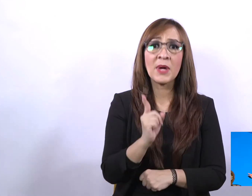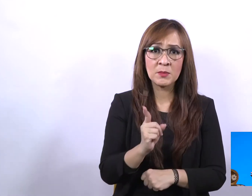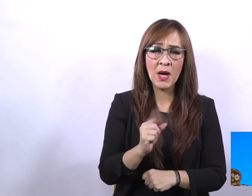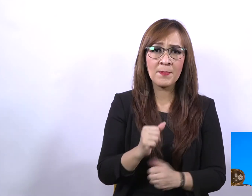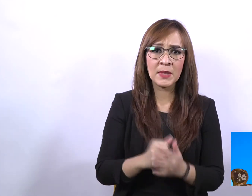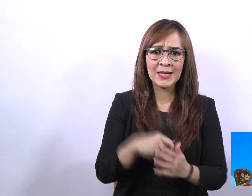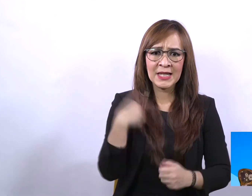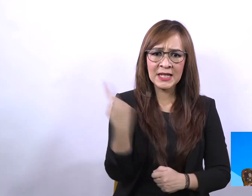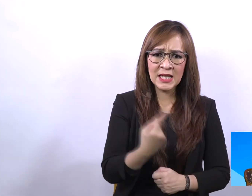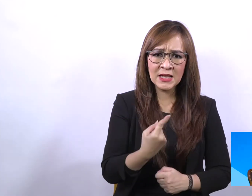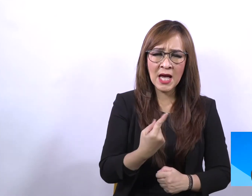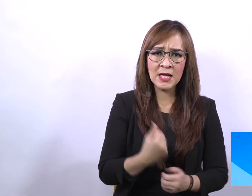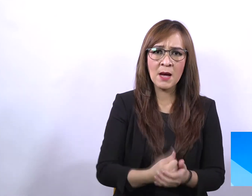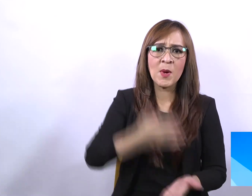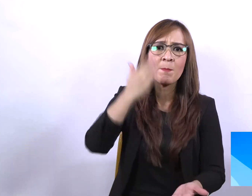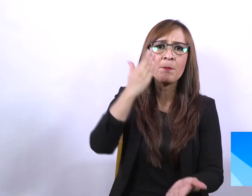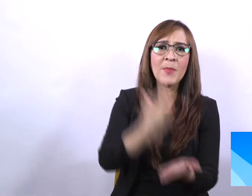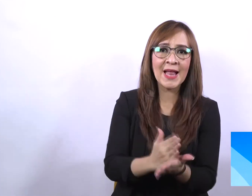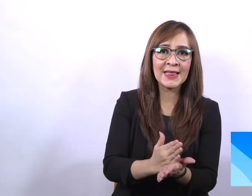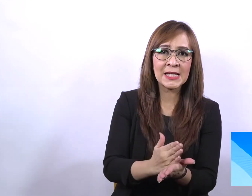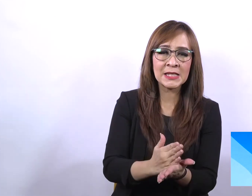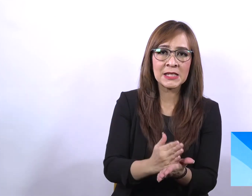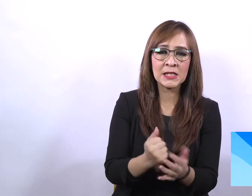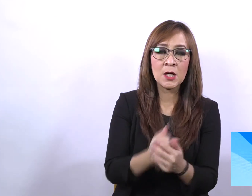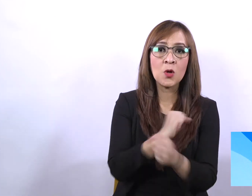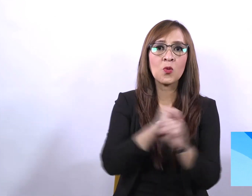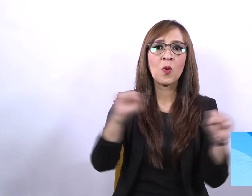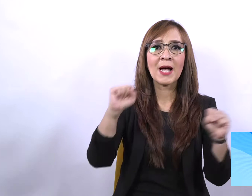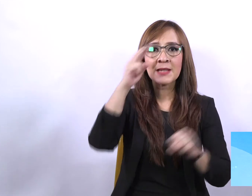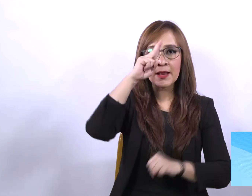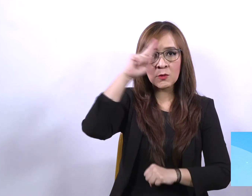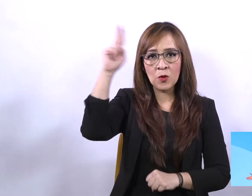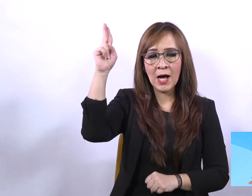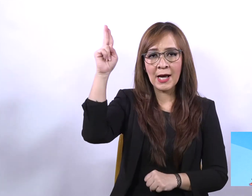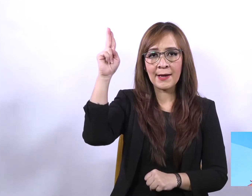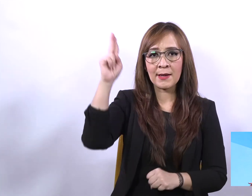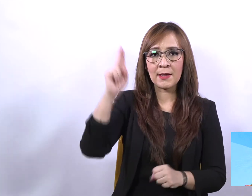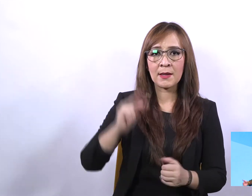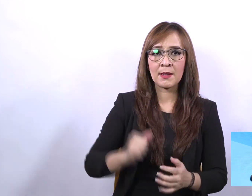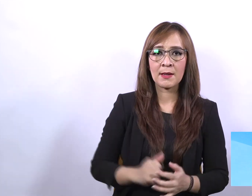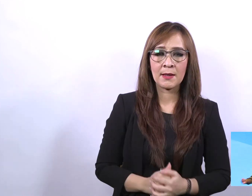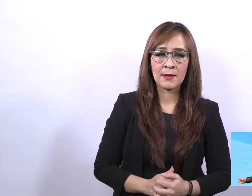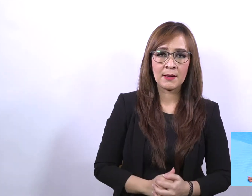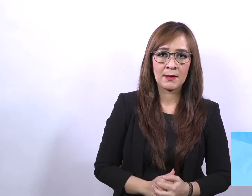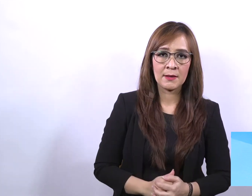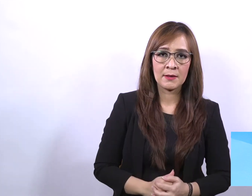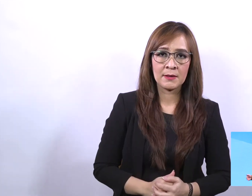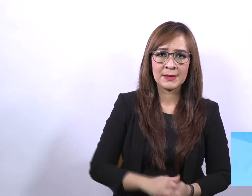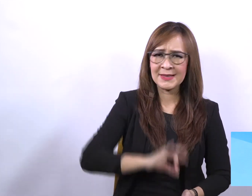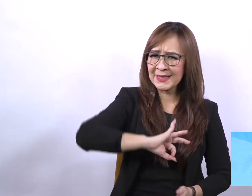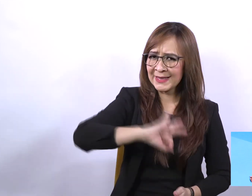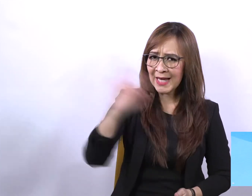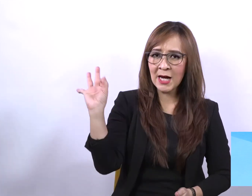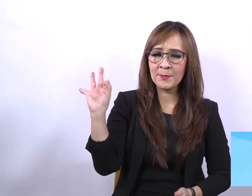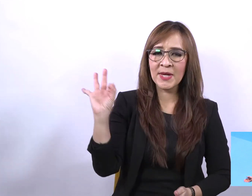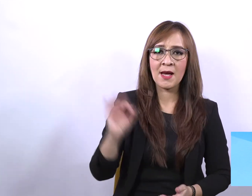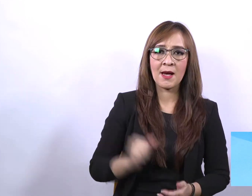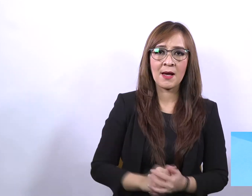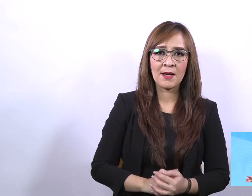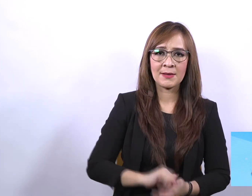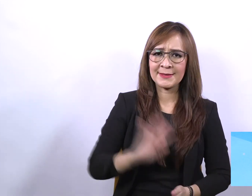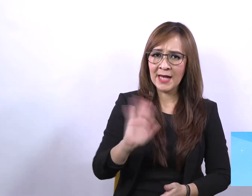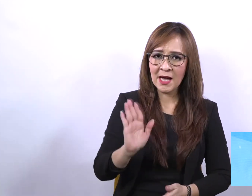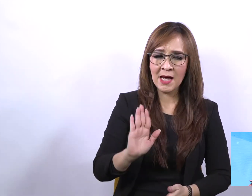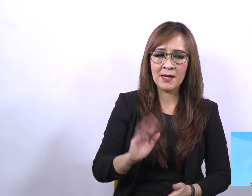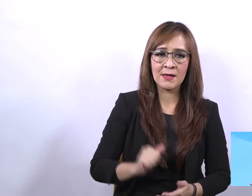Allah rasanya enggak mungkin Wah itu kayaknya nggak bisa pendeta tua itu terlalu sukar pendeta tua itu terlalu berat pencetak never never never ever